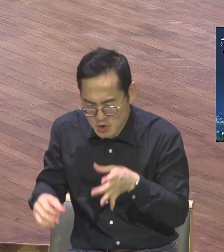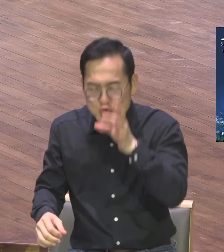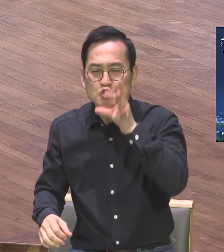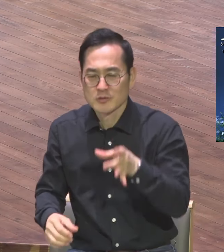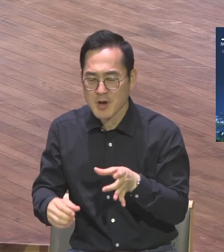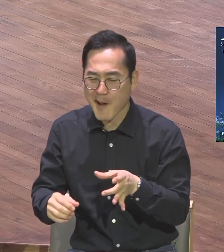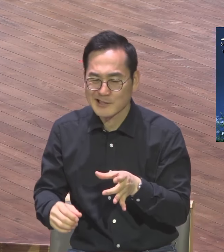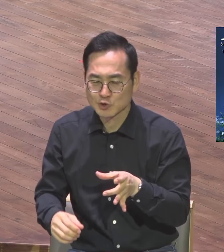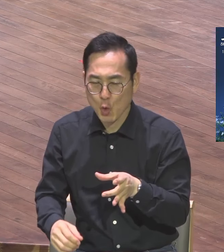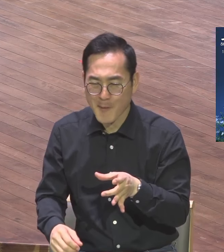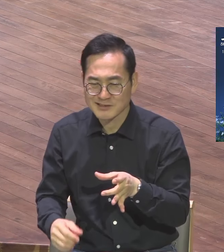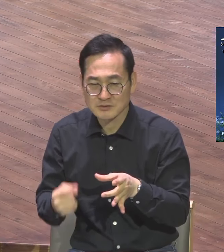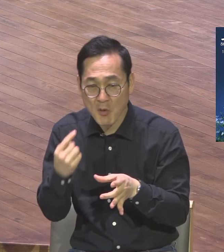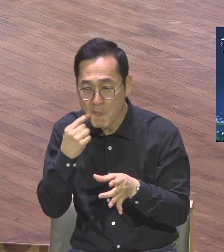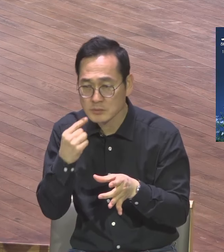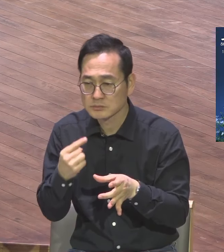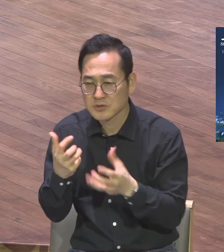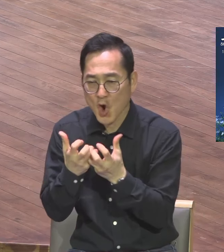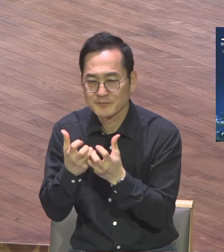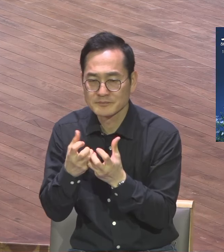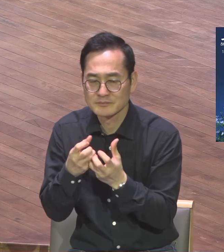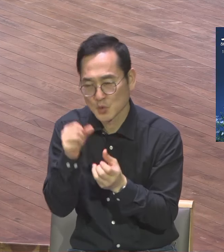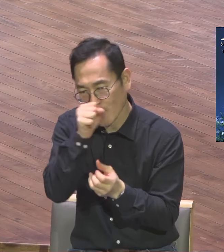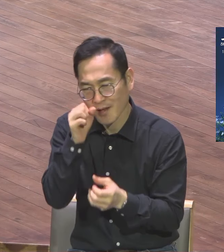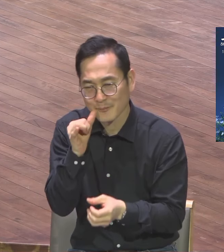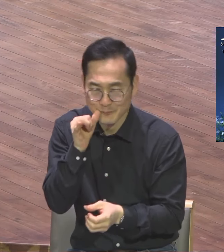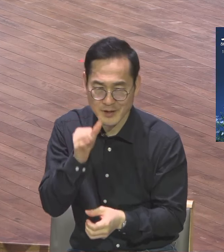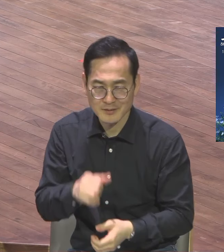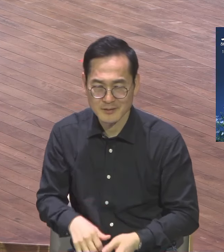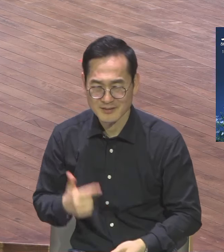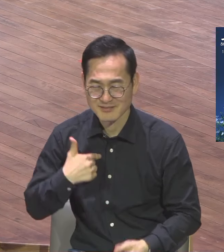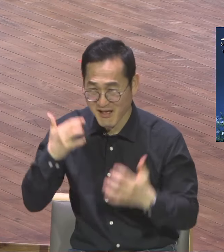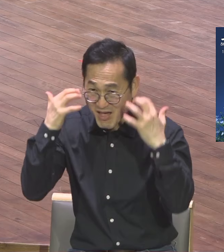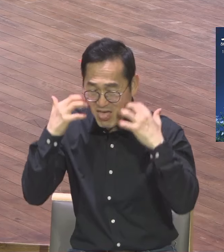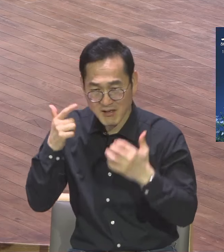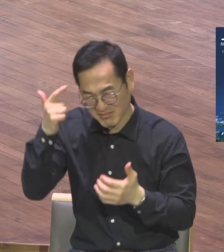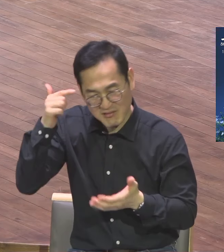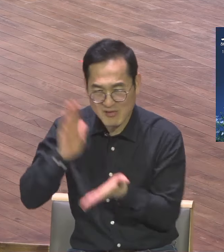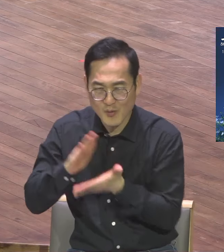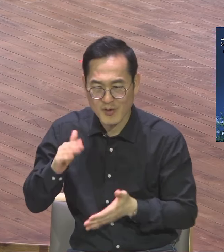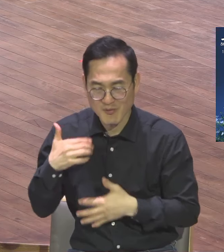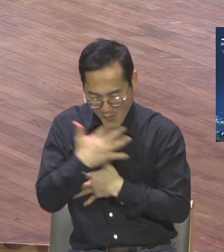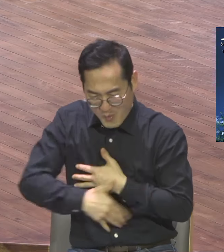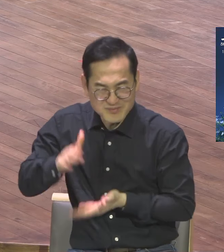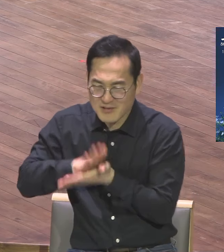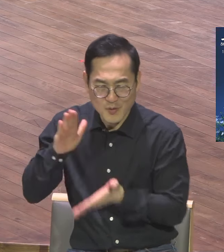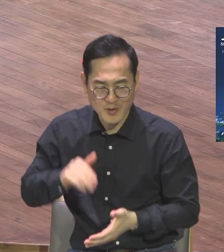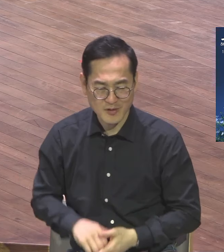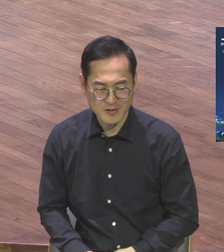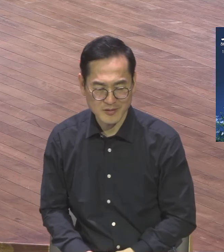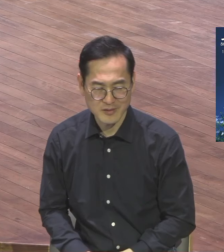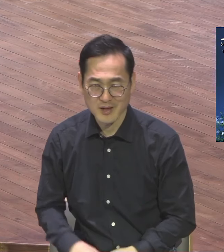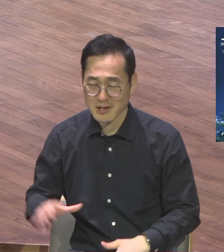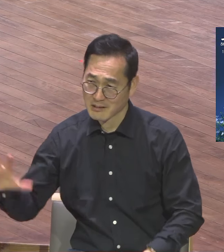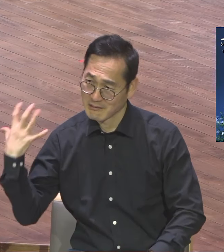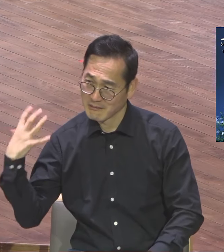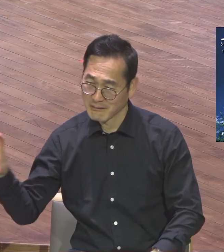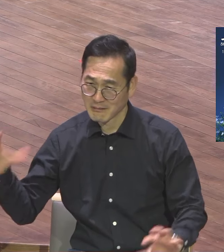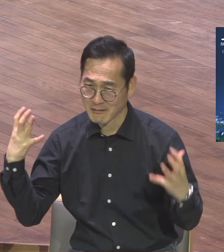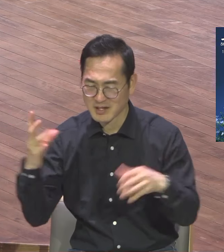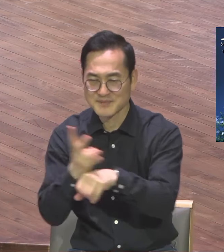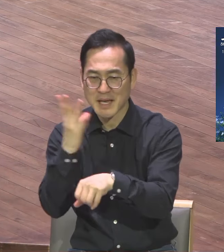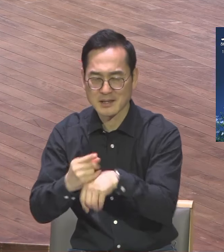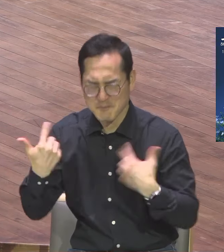좋아합니다. 이 얼음냉수 그 열이 많아가지고 저는요 24시간 365일 선풍기 두 대가 여기 뒤에